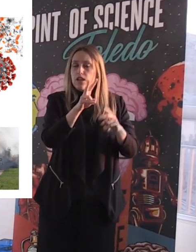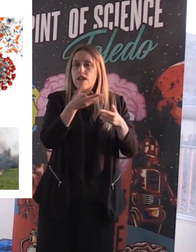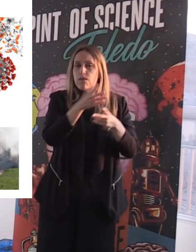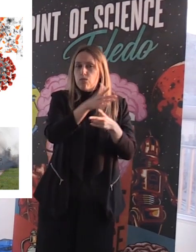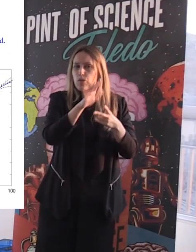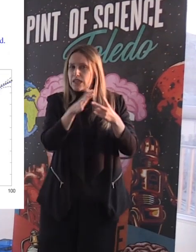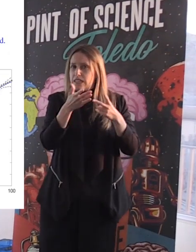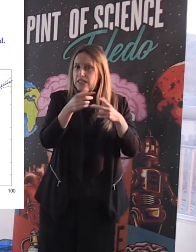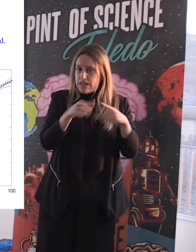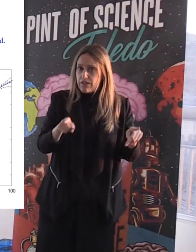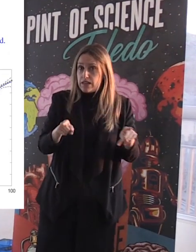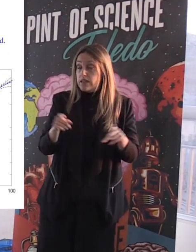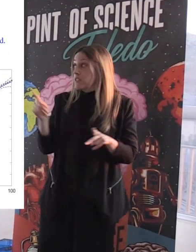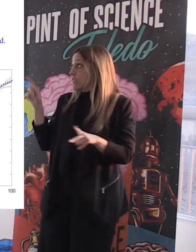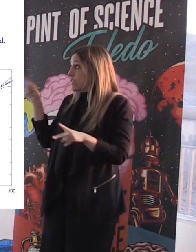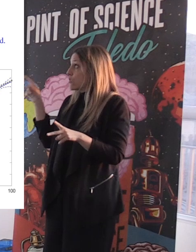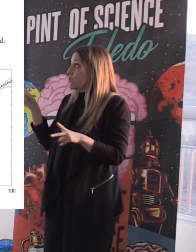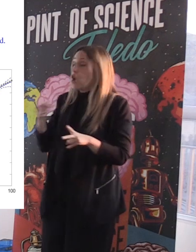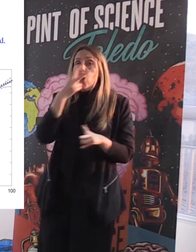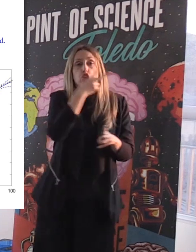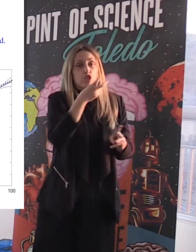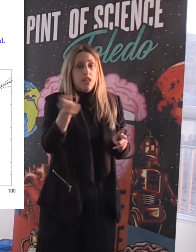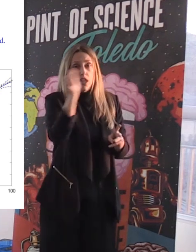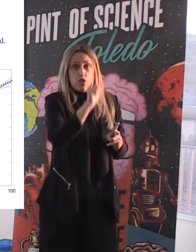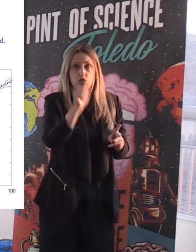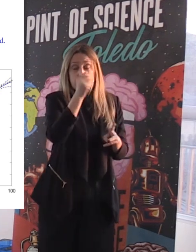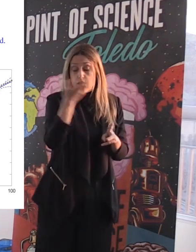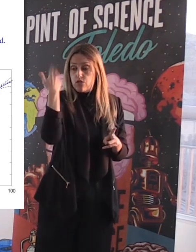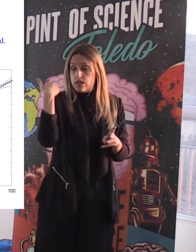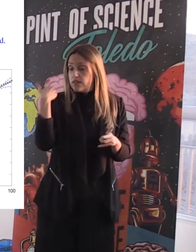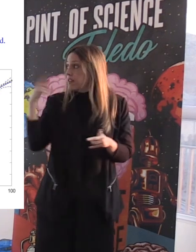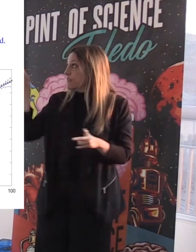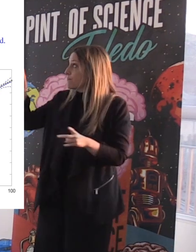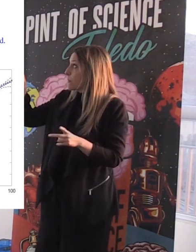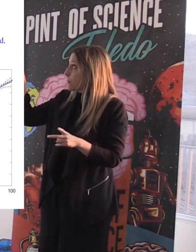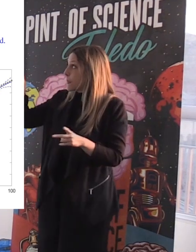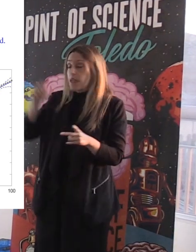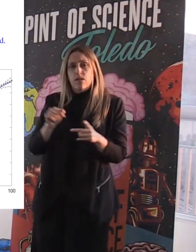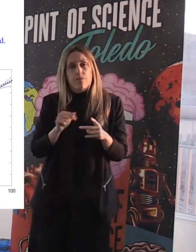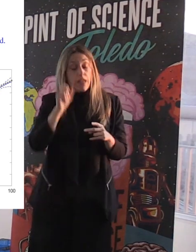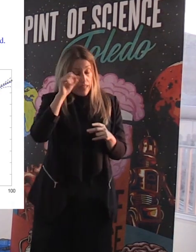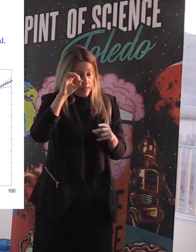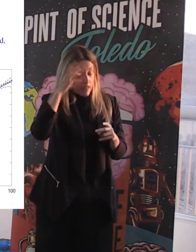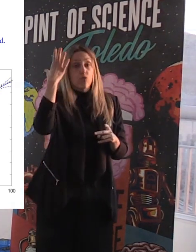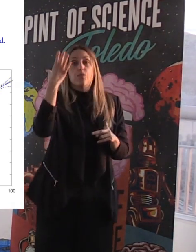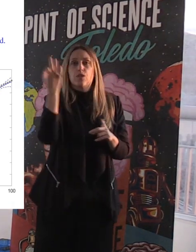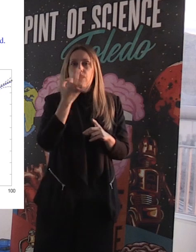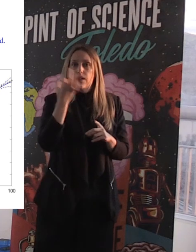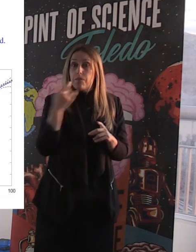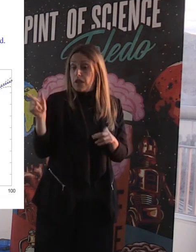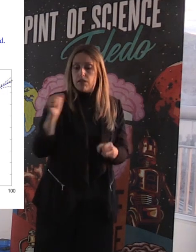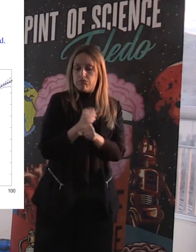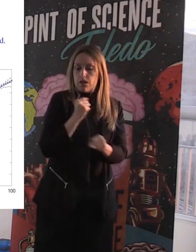descubrió un matemático hace 200 años, Benjamin Gompertz, que era un empleado de